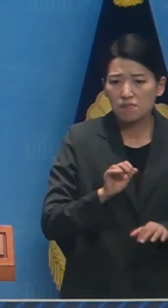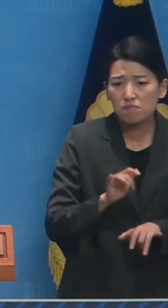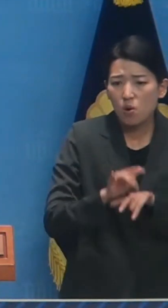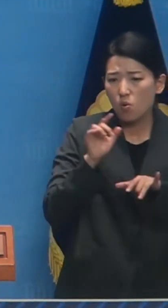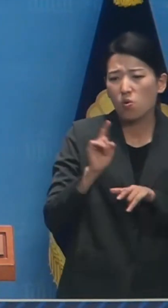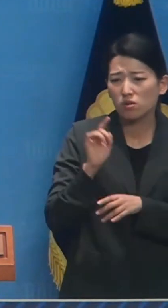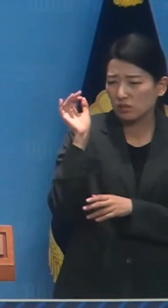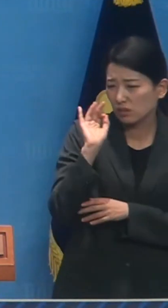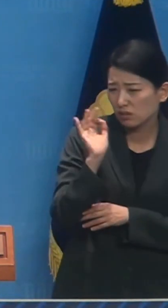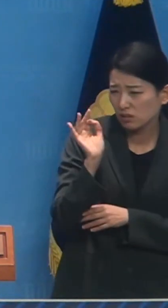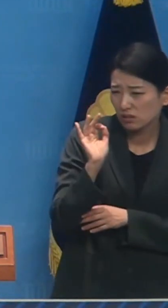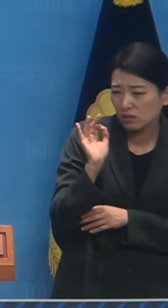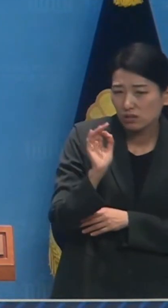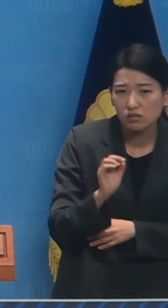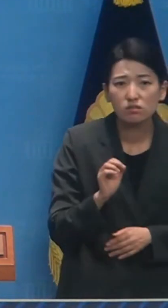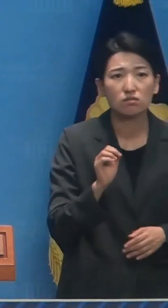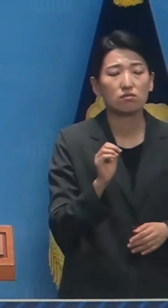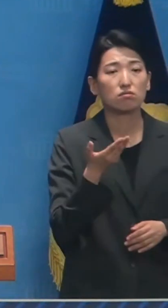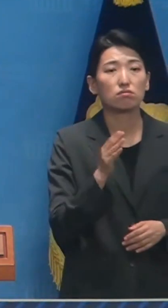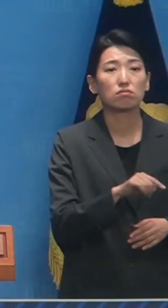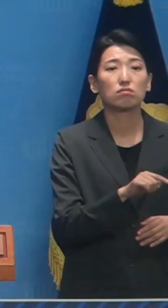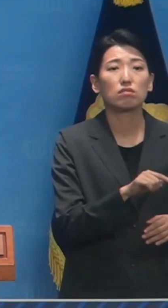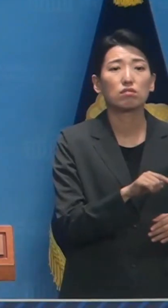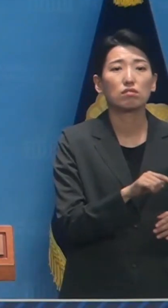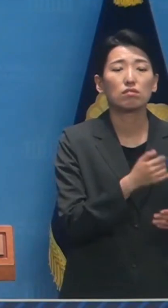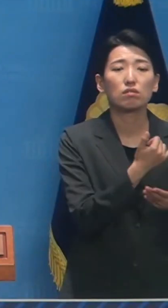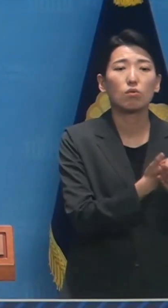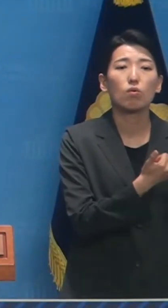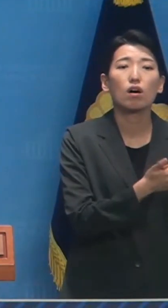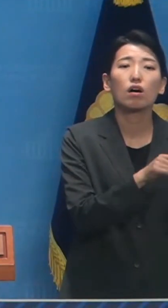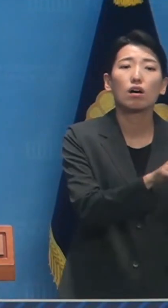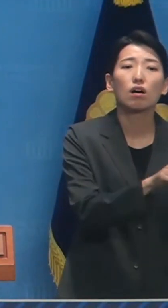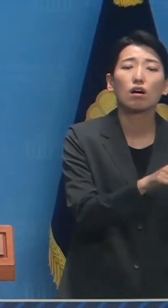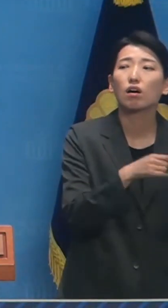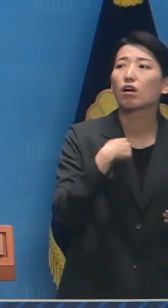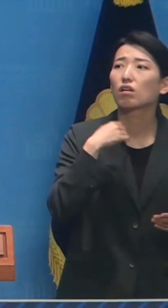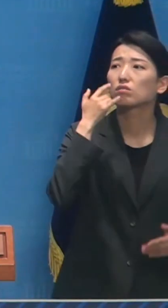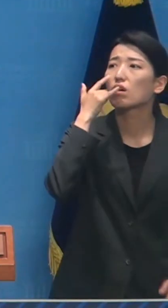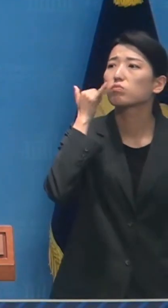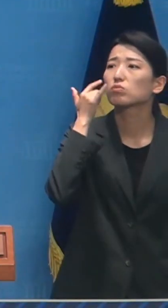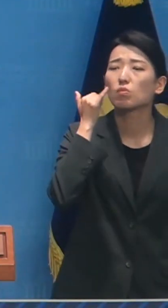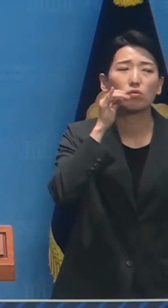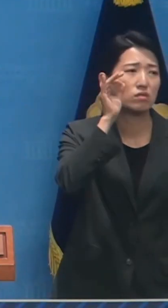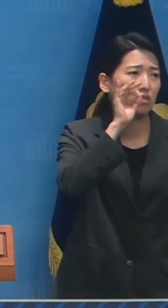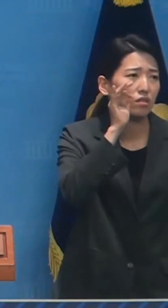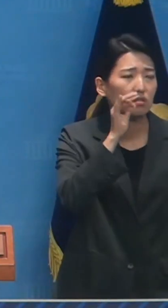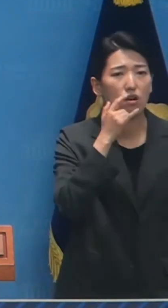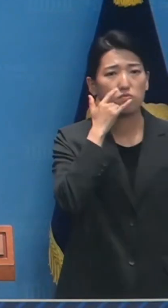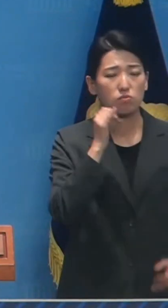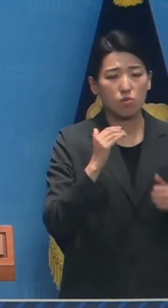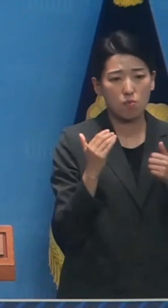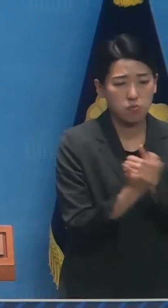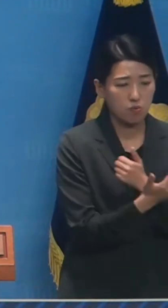있는데 부모를 찾는 원천적 권리 보장법은 전혀 없었다는 것이다. 말